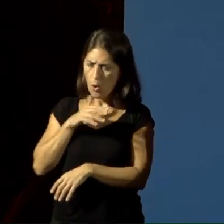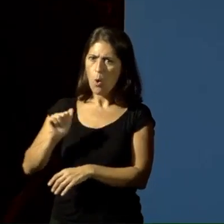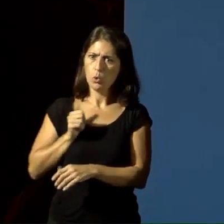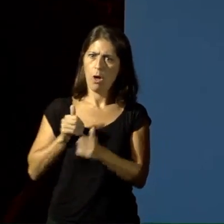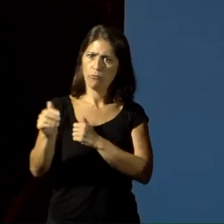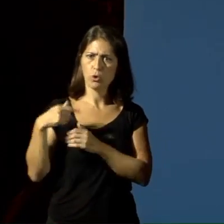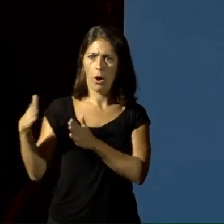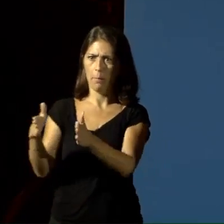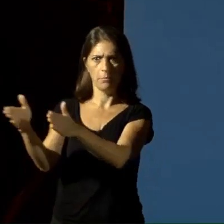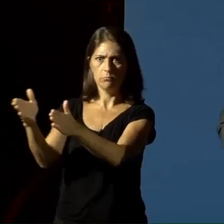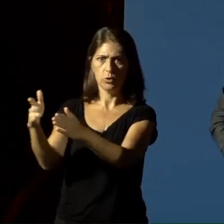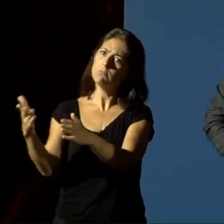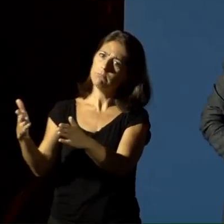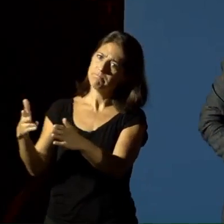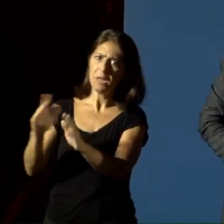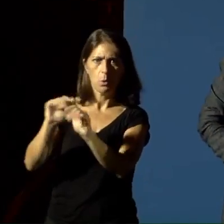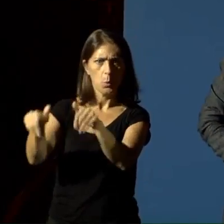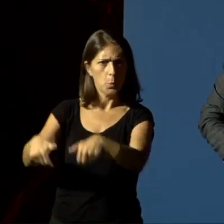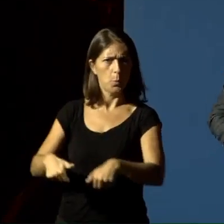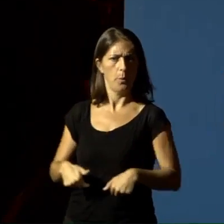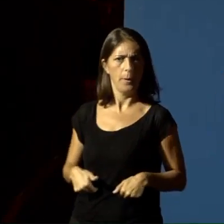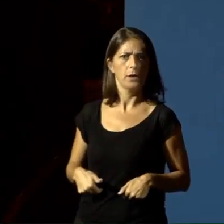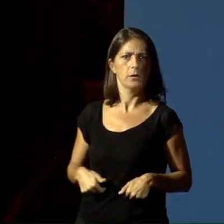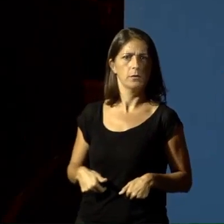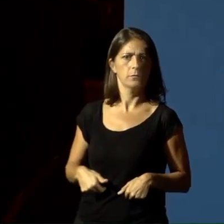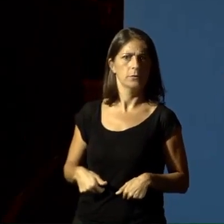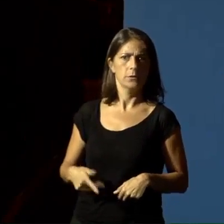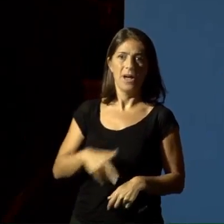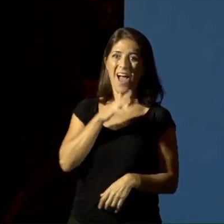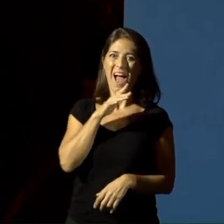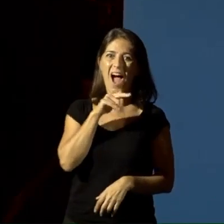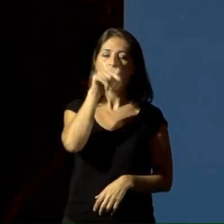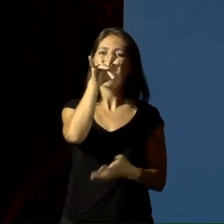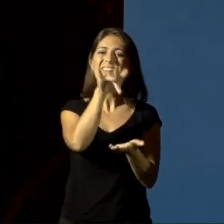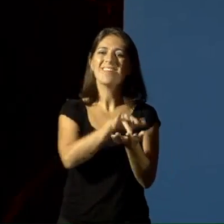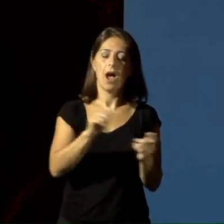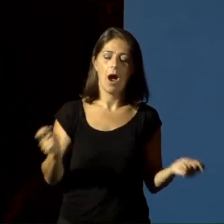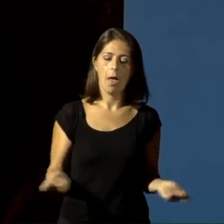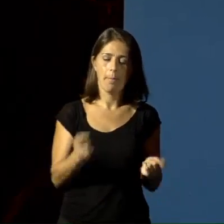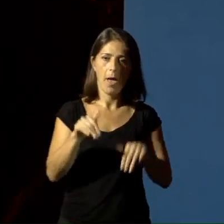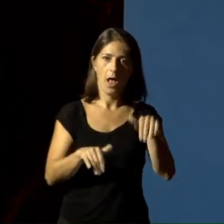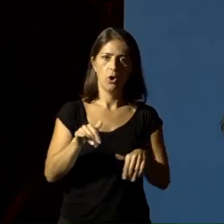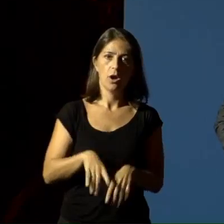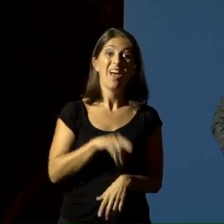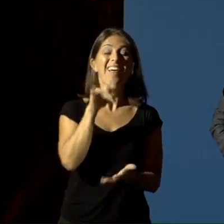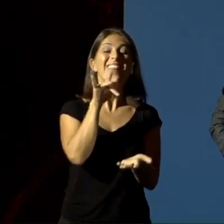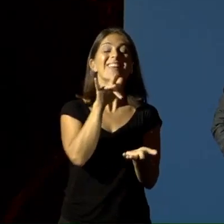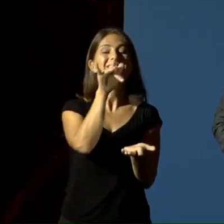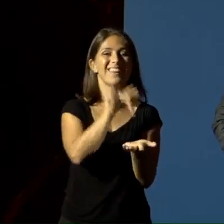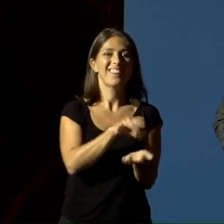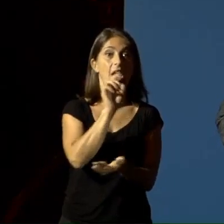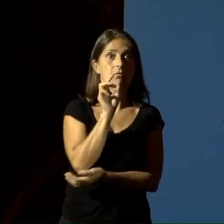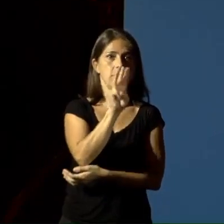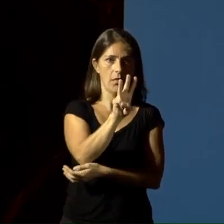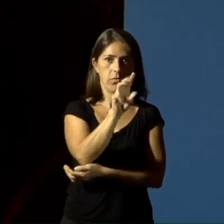camiño, ten oportunidade de rectificar. Estamos no día 13º de campaña, e como estou repetindo todos os